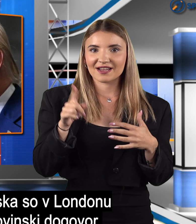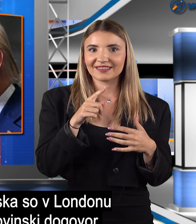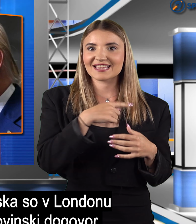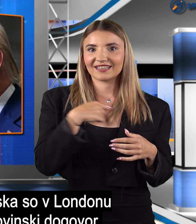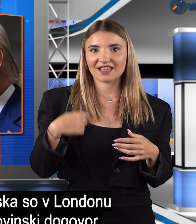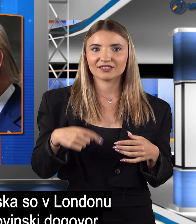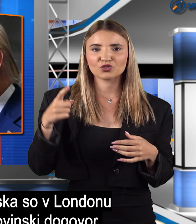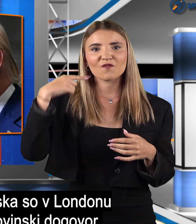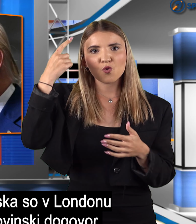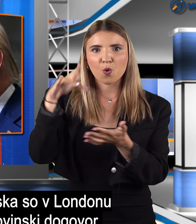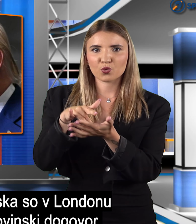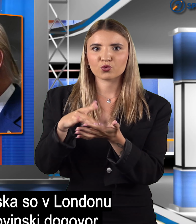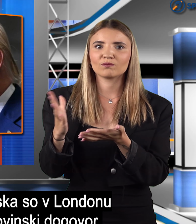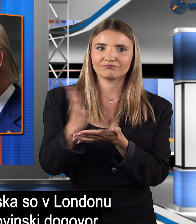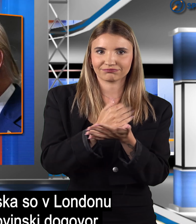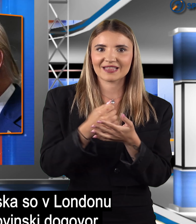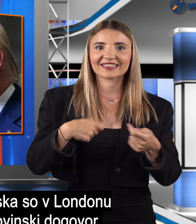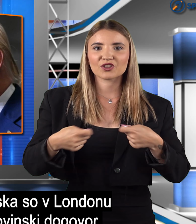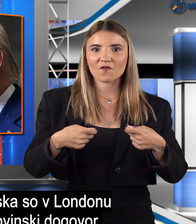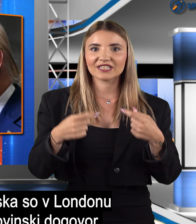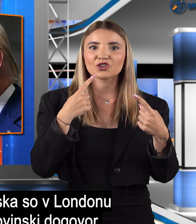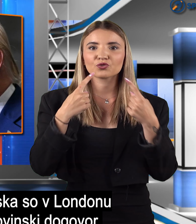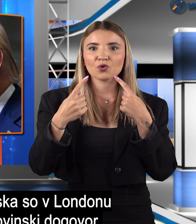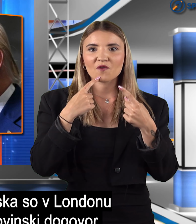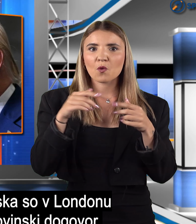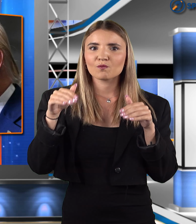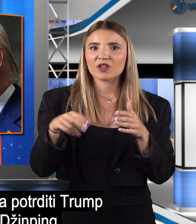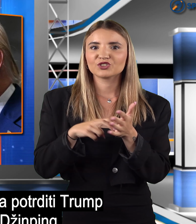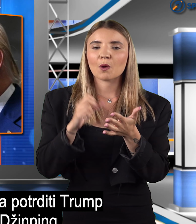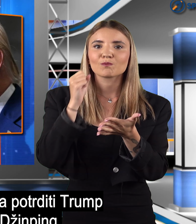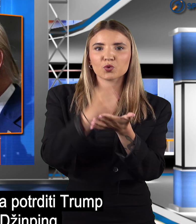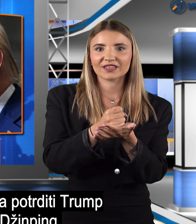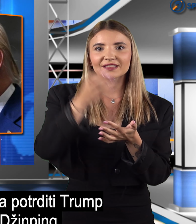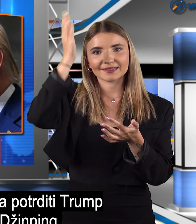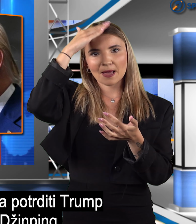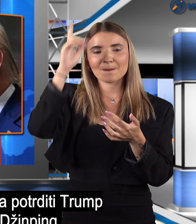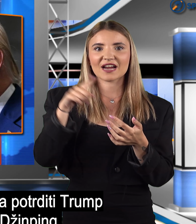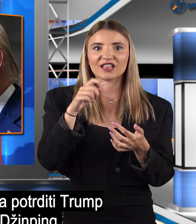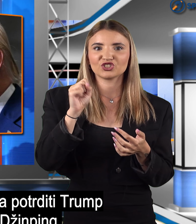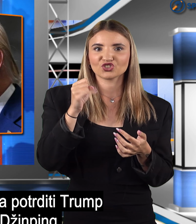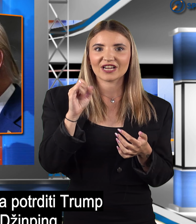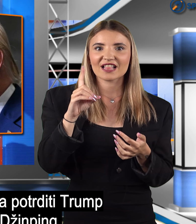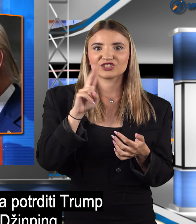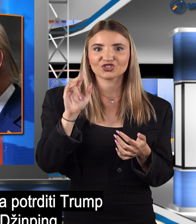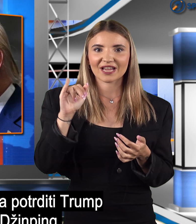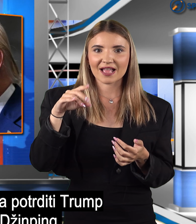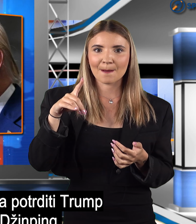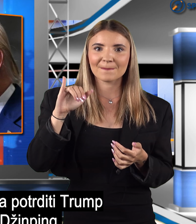ZDA in Kitajska so v Londonu dosegli trgovinski dogovor, ki ga morata potrditi Trump in Xi Jinping.